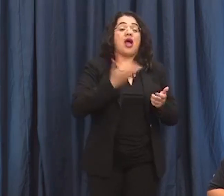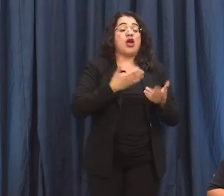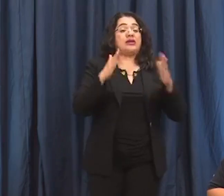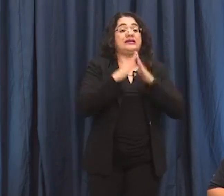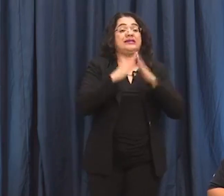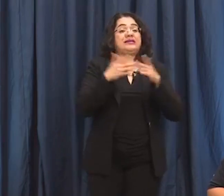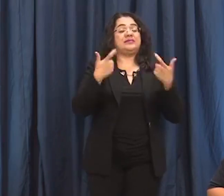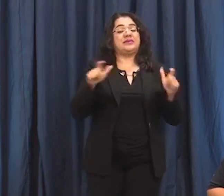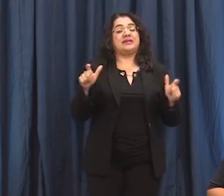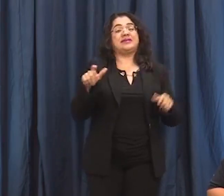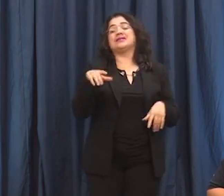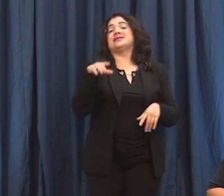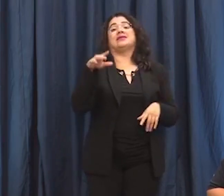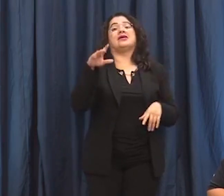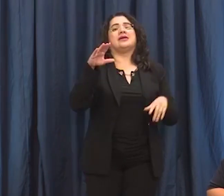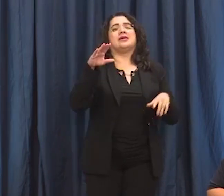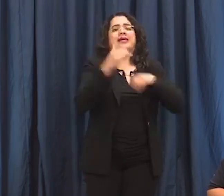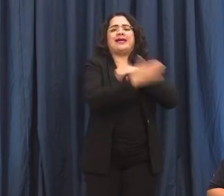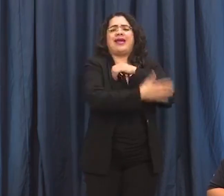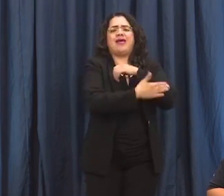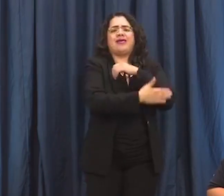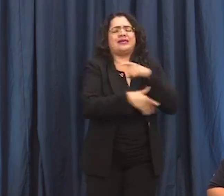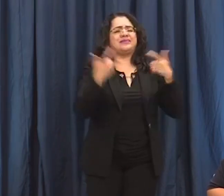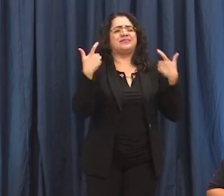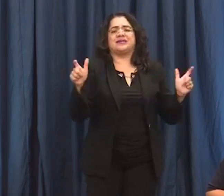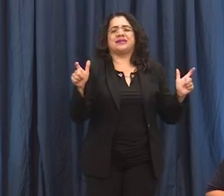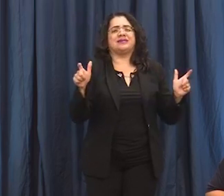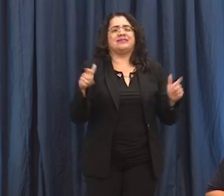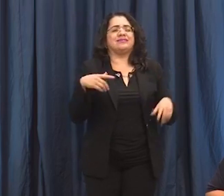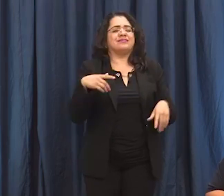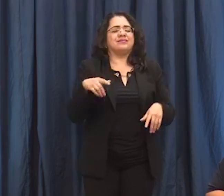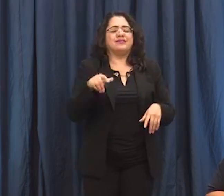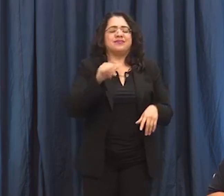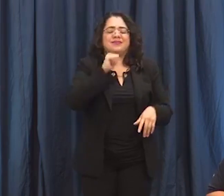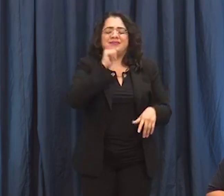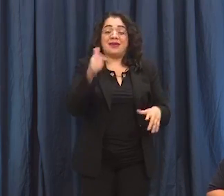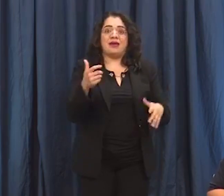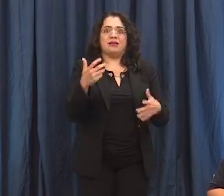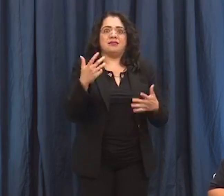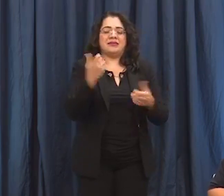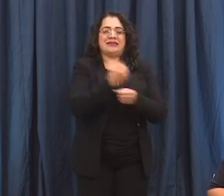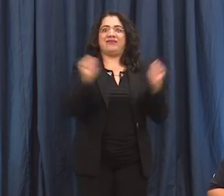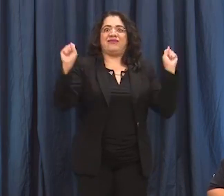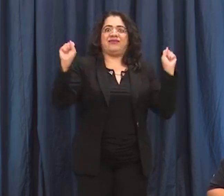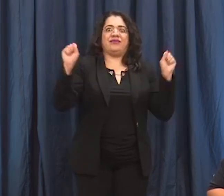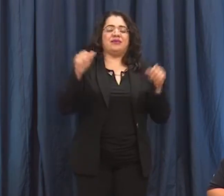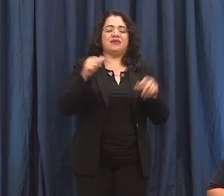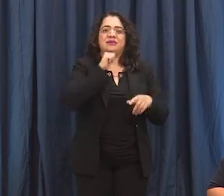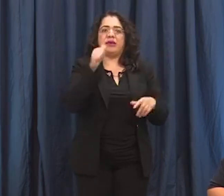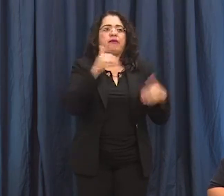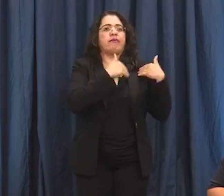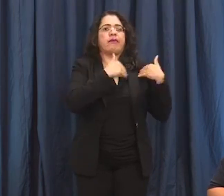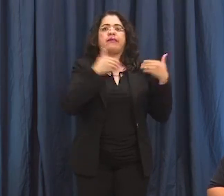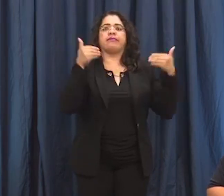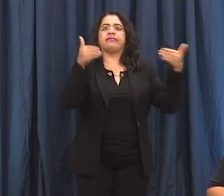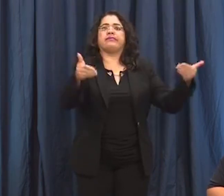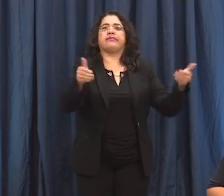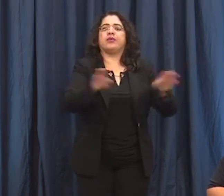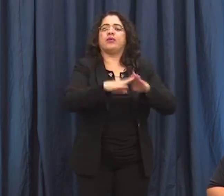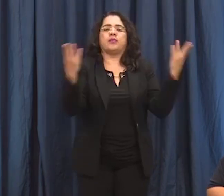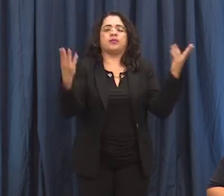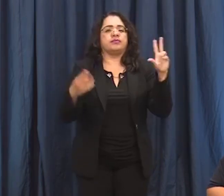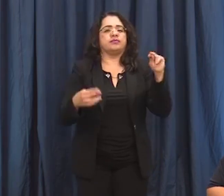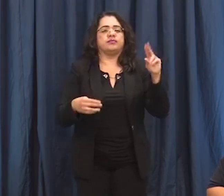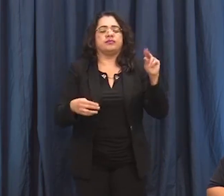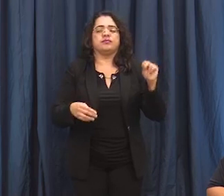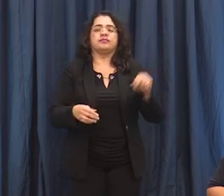ciudades grandes o condados, ciudades donde hay demasiada gente y todavía no es saludable o responsable en reabrir.